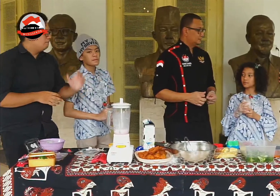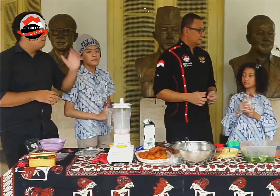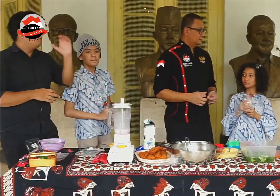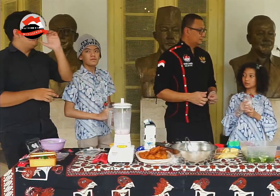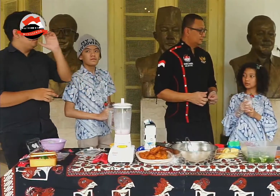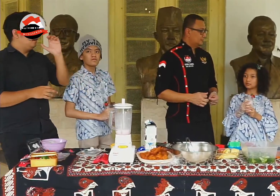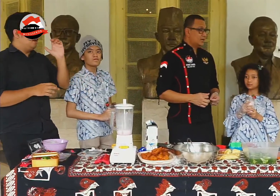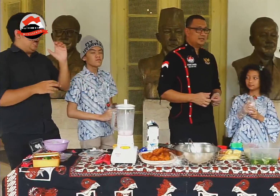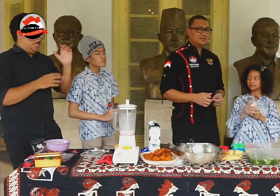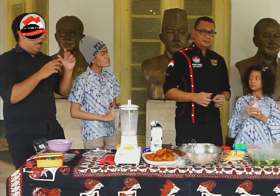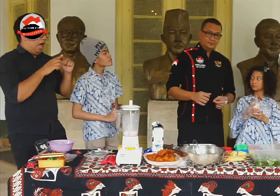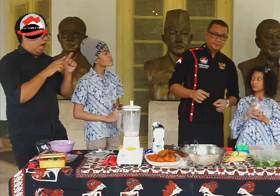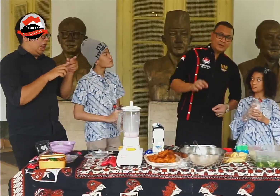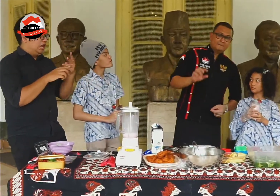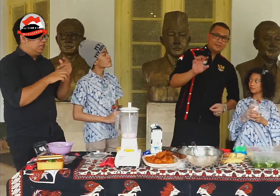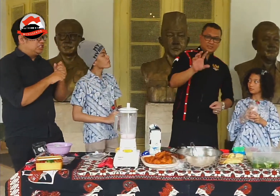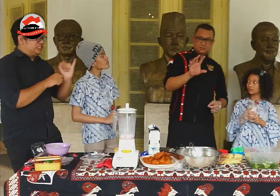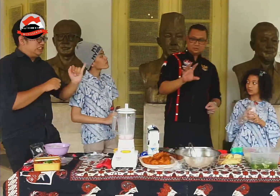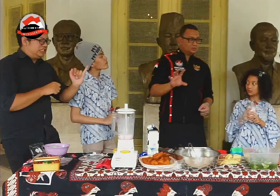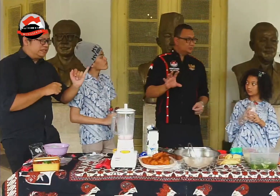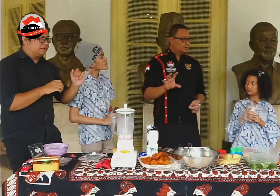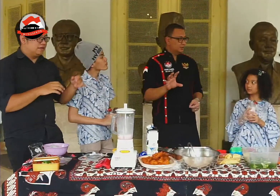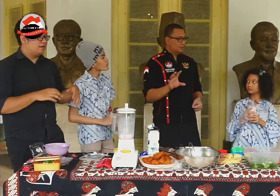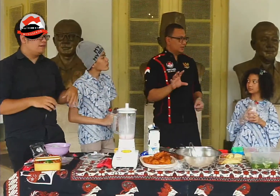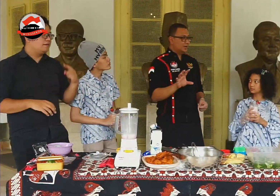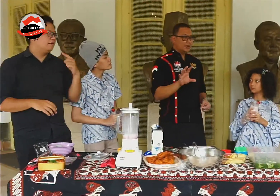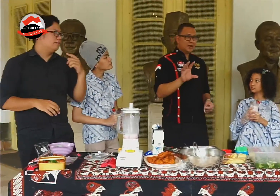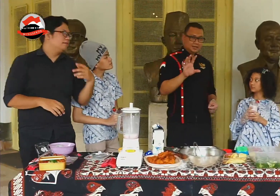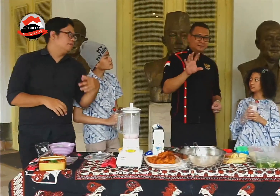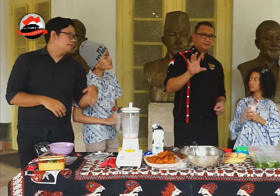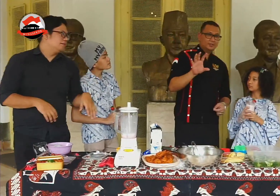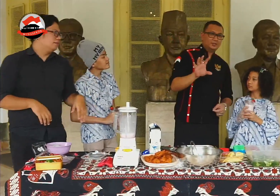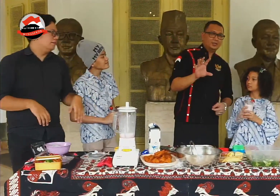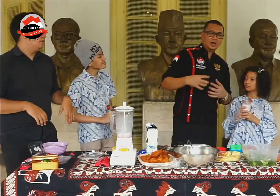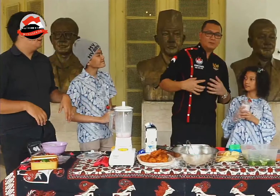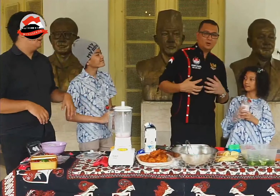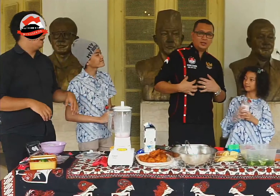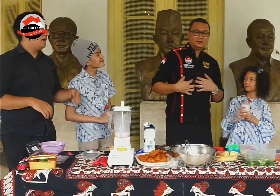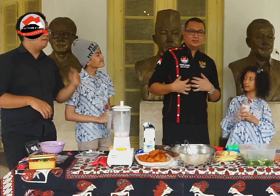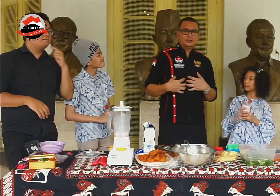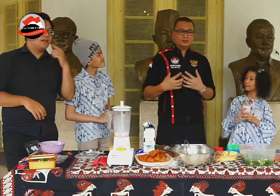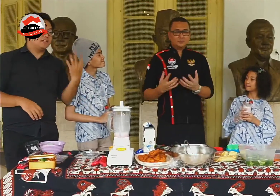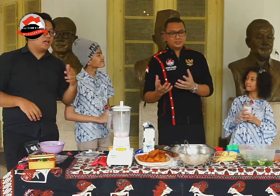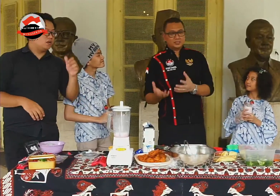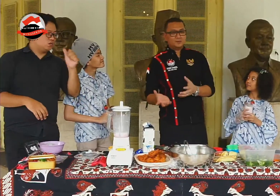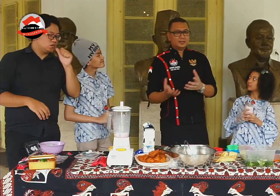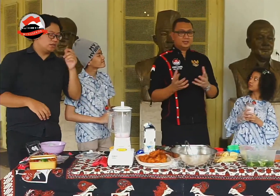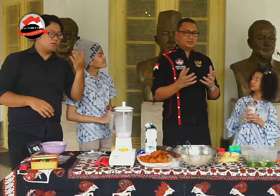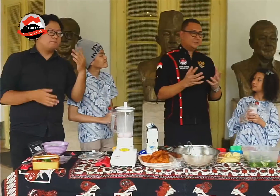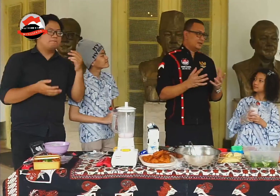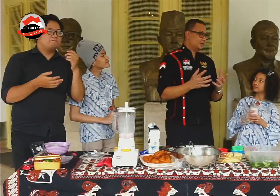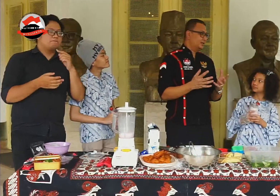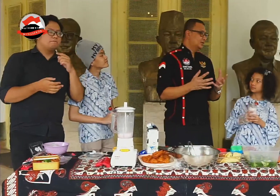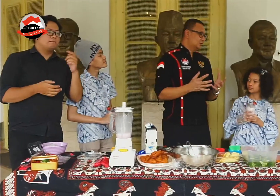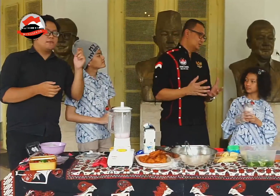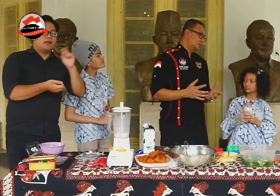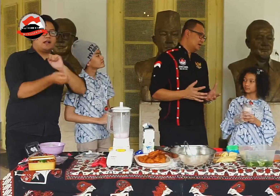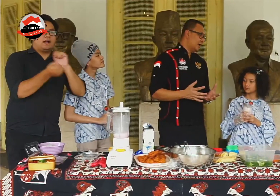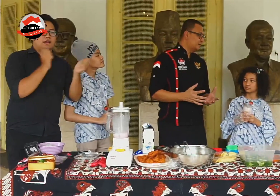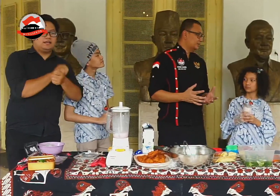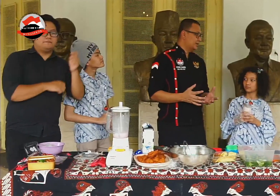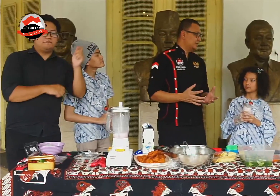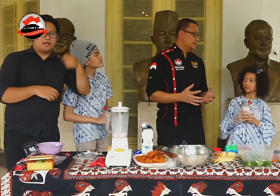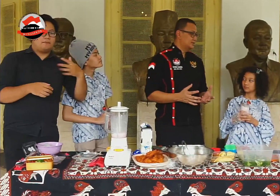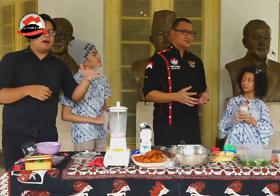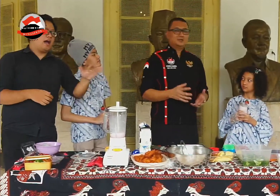jadinya alergi. Gitu. Ya, biasa susu, apa ya? Intoleran. Ada itu nggak boleh, dan itu bisa kita pakai ganti pakai